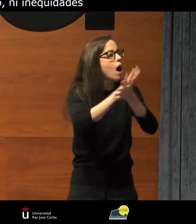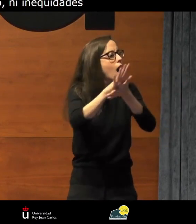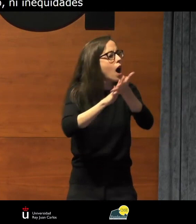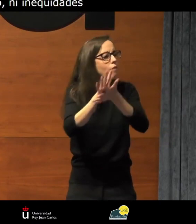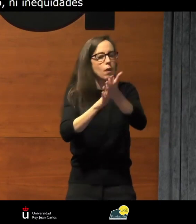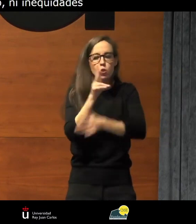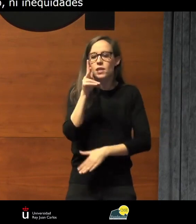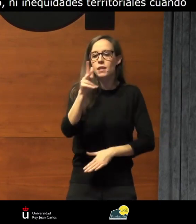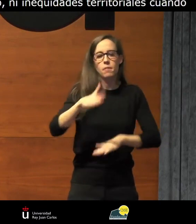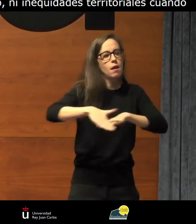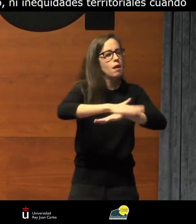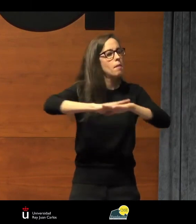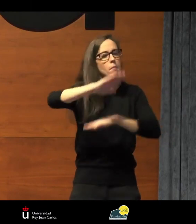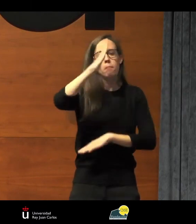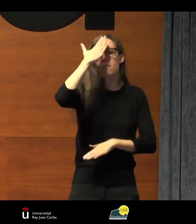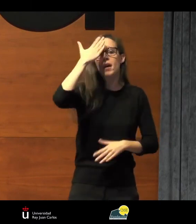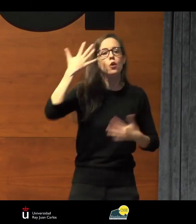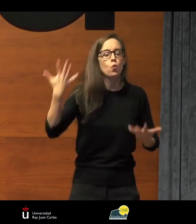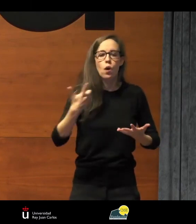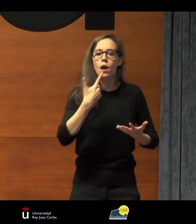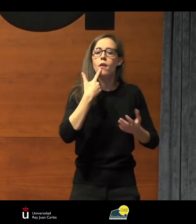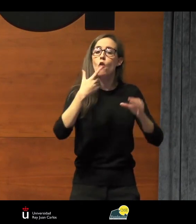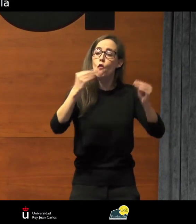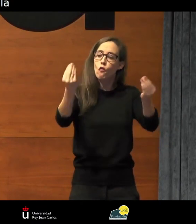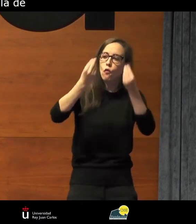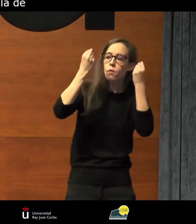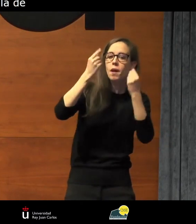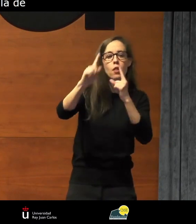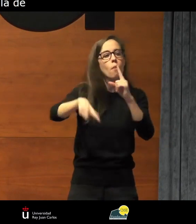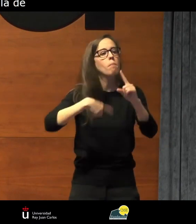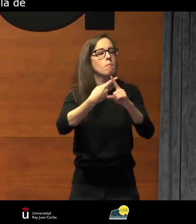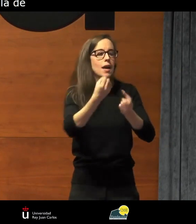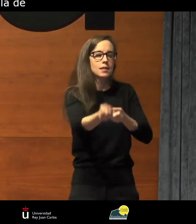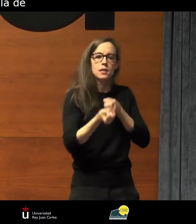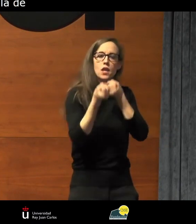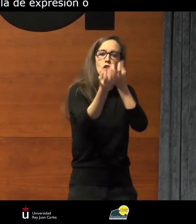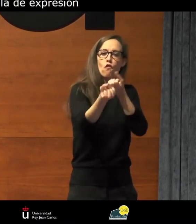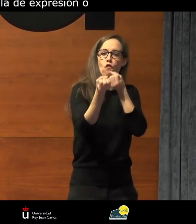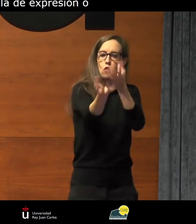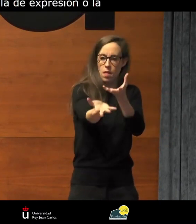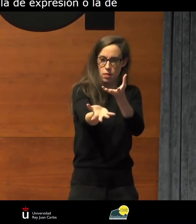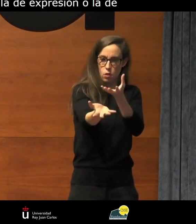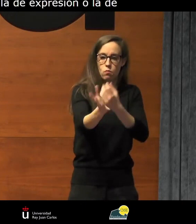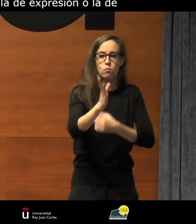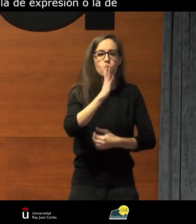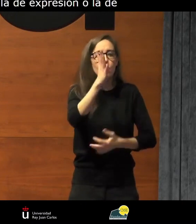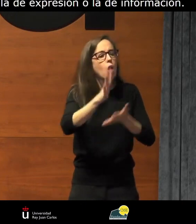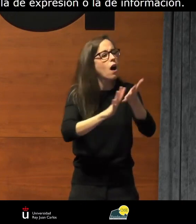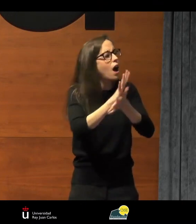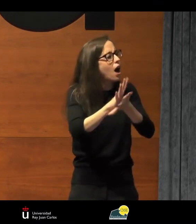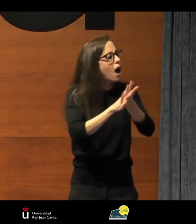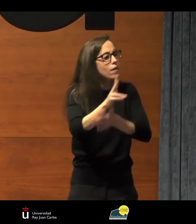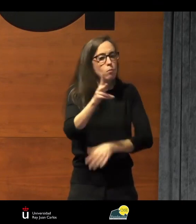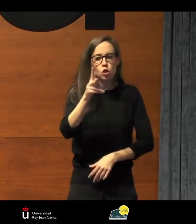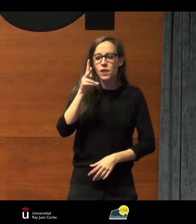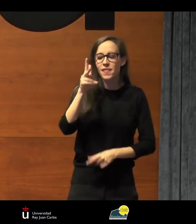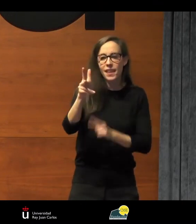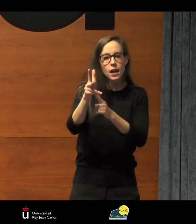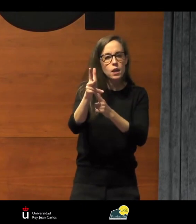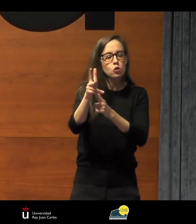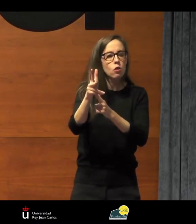expresión o la de información. En este sentido, cuando se trata de ensanchar derechos, hay que